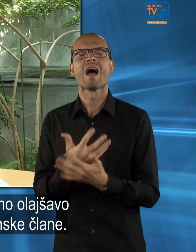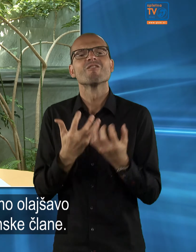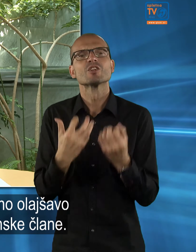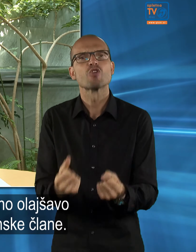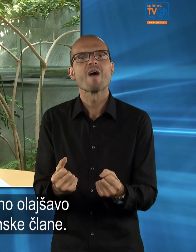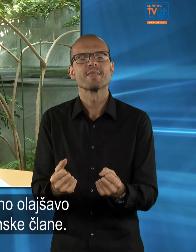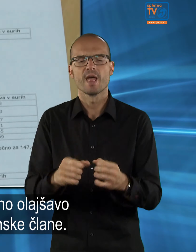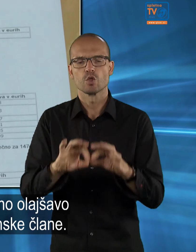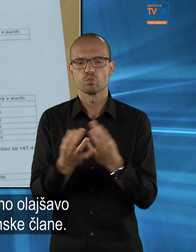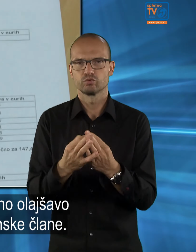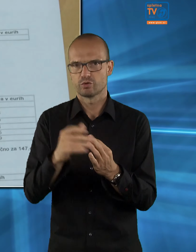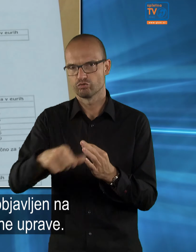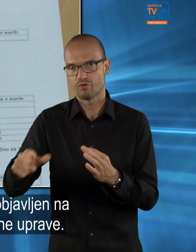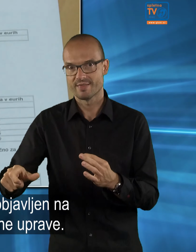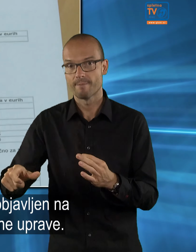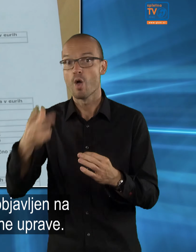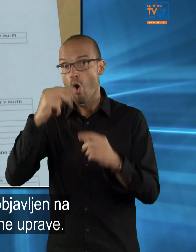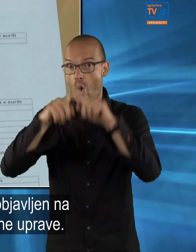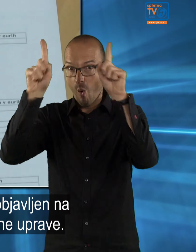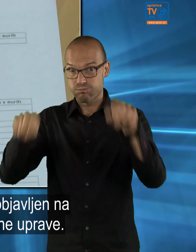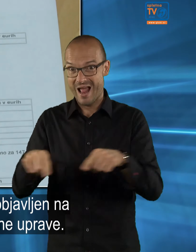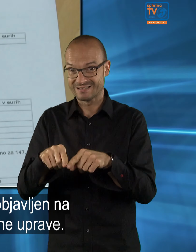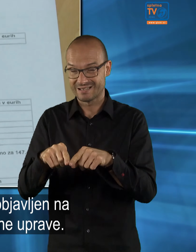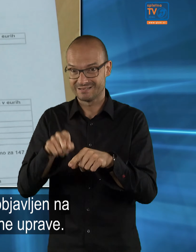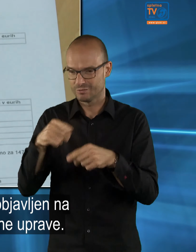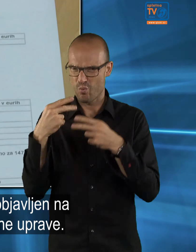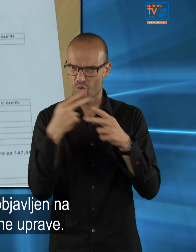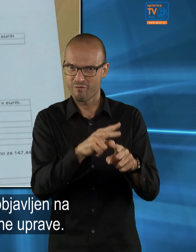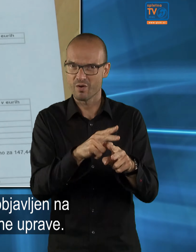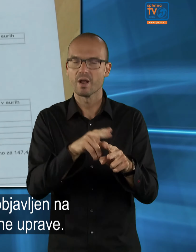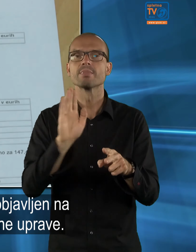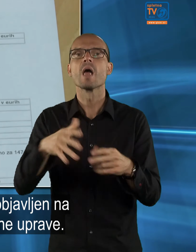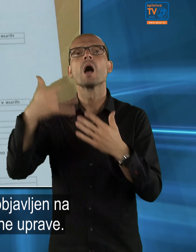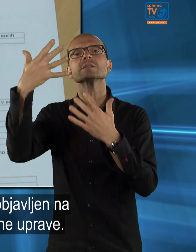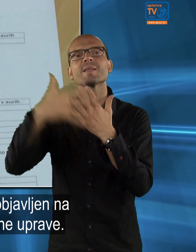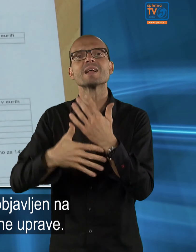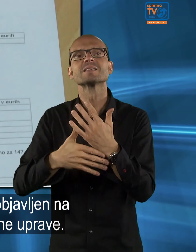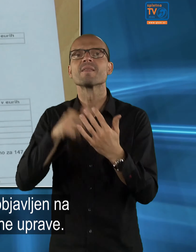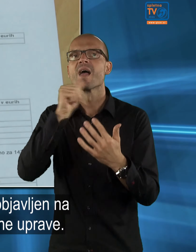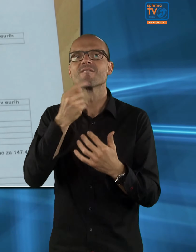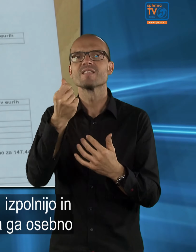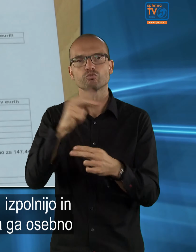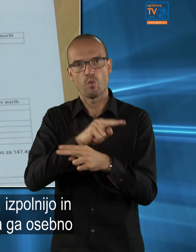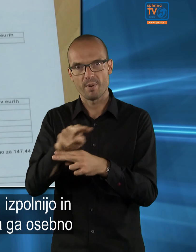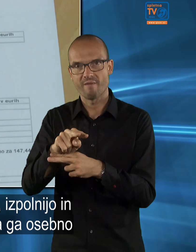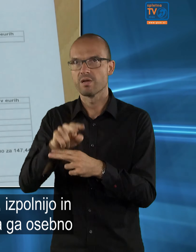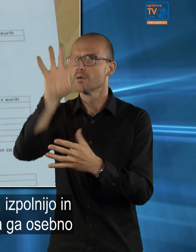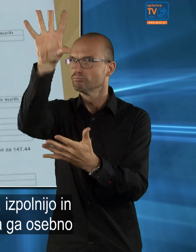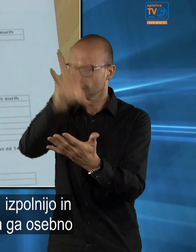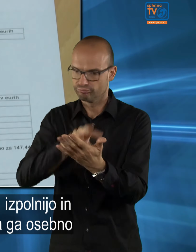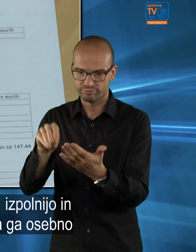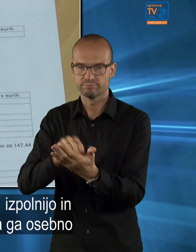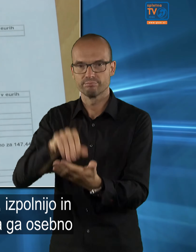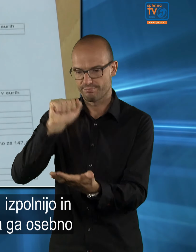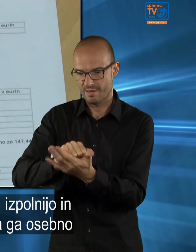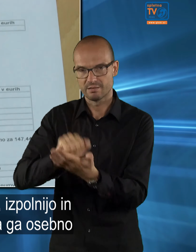družinske člane. Obrazec ugovora je objavljen na spletni strani Finančne uprave, lahko se ga natisnejo, izpolnijo in